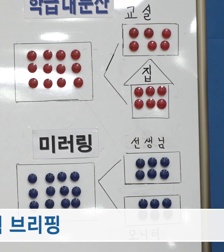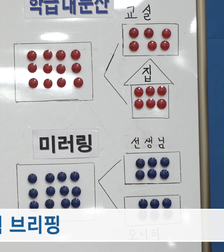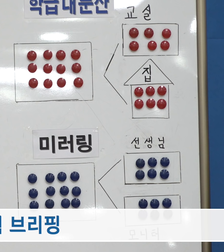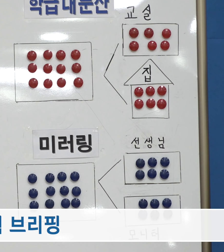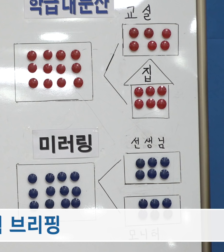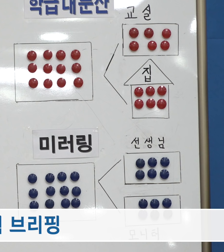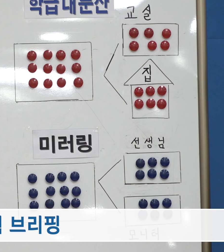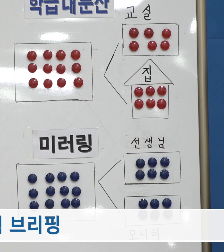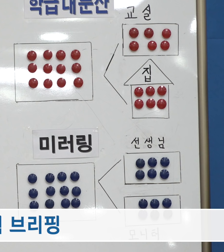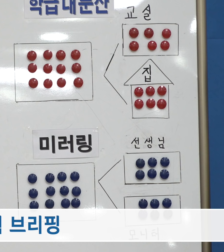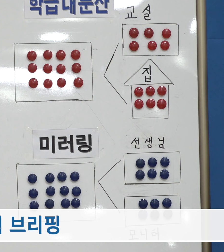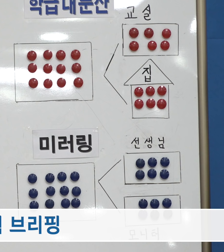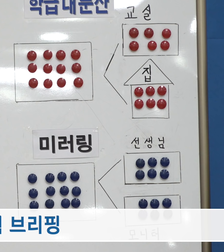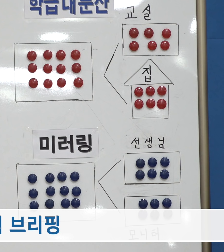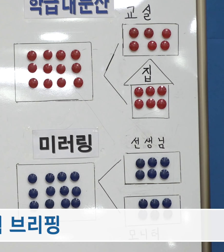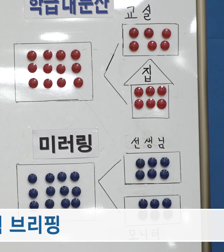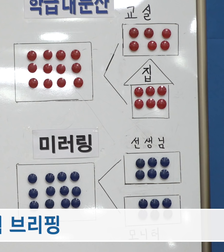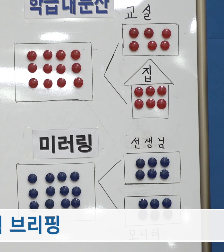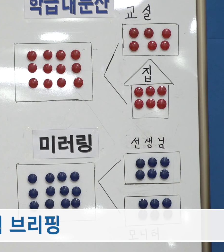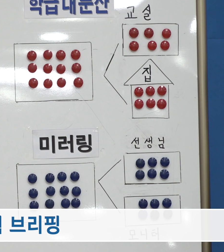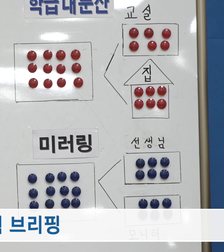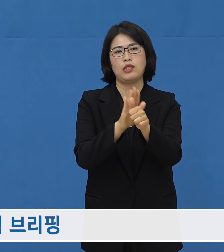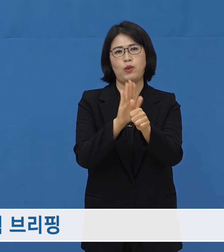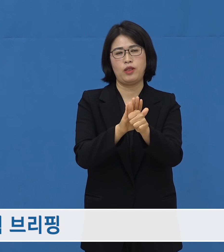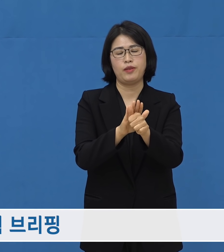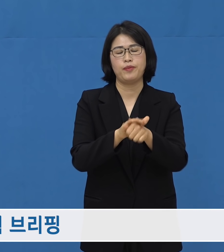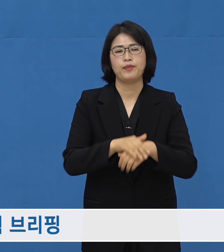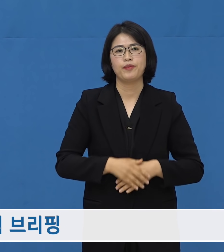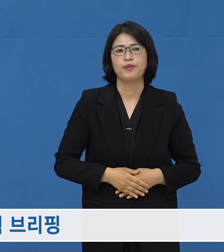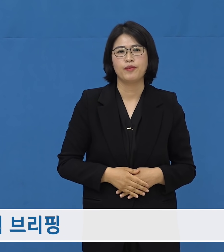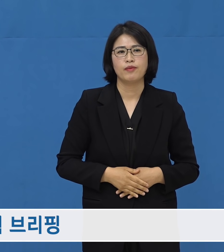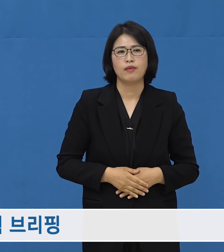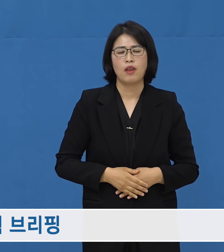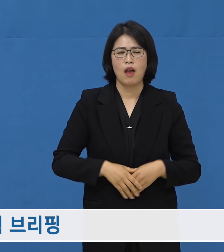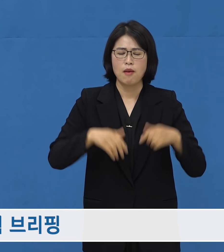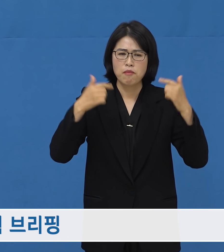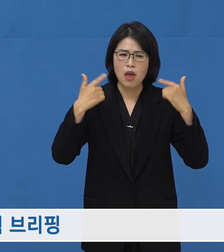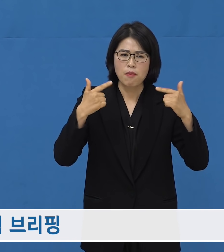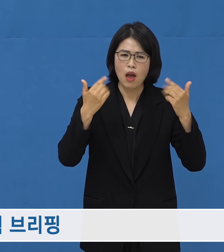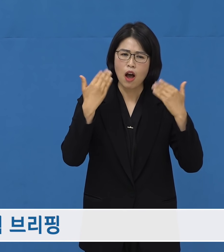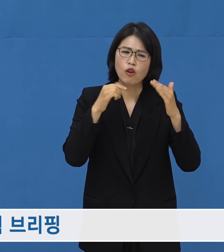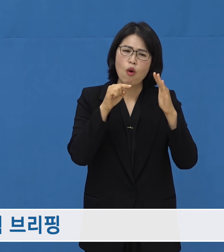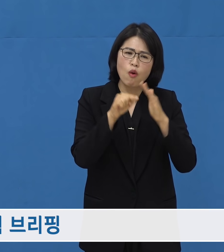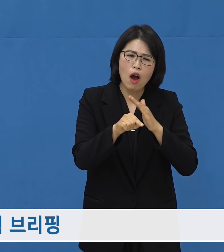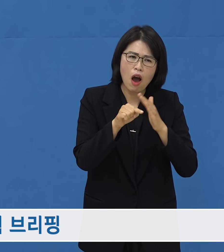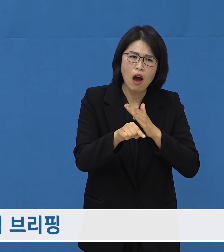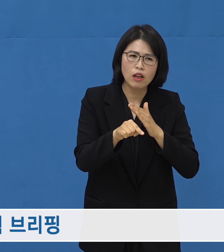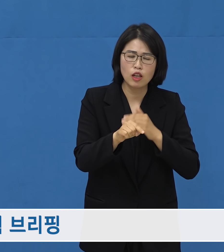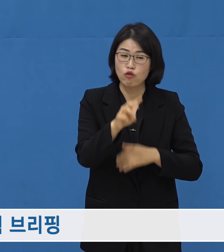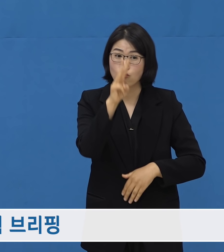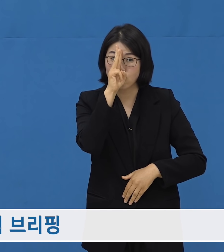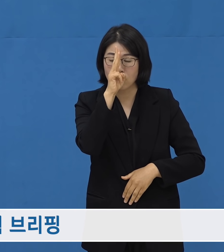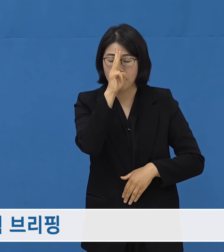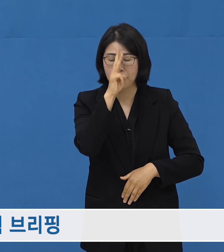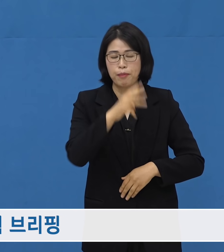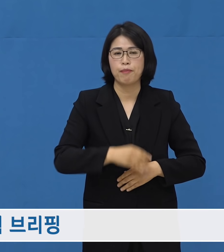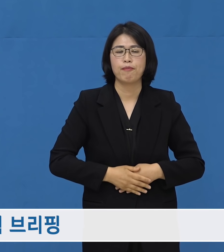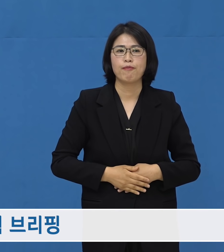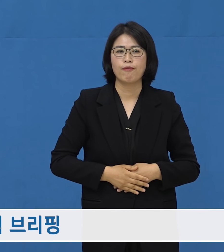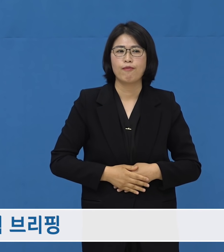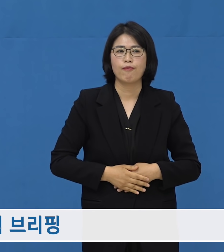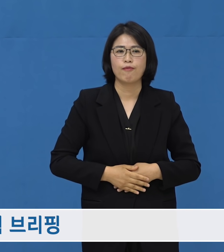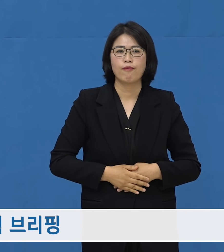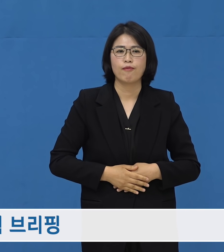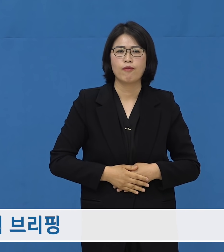모든 물적 지원을 아끼지 않겠습니다. 매일 등교가 원칙인 중3의 경우에도